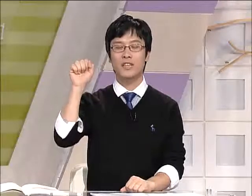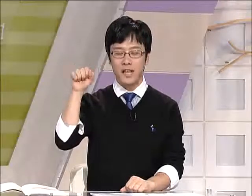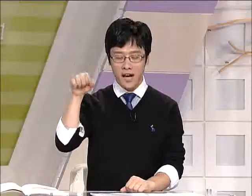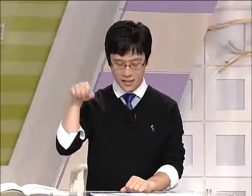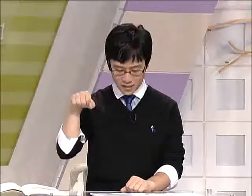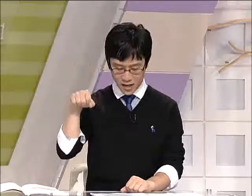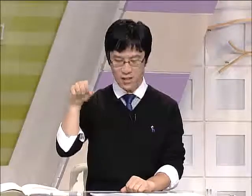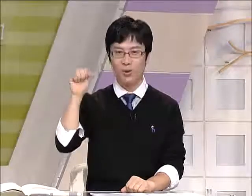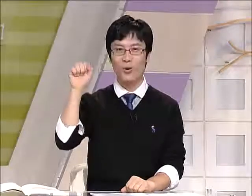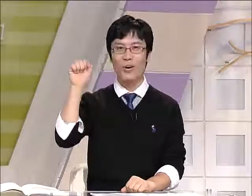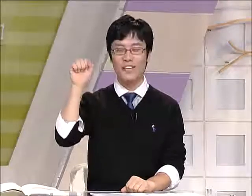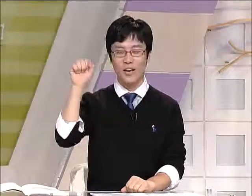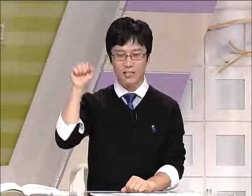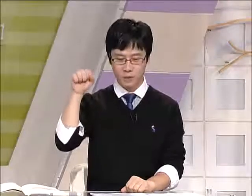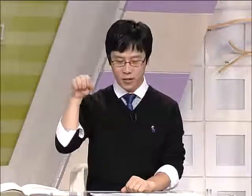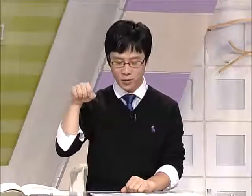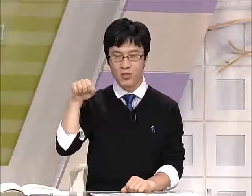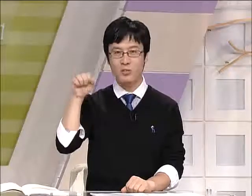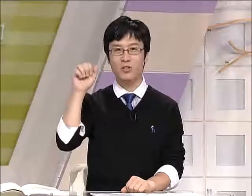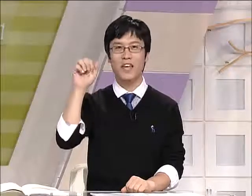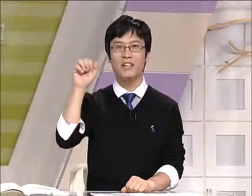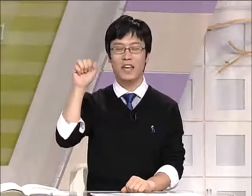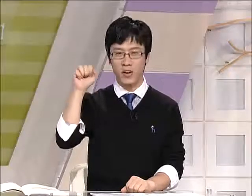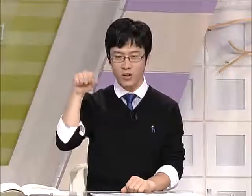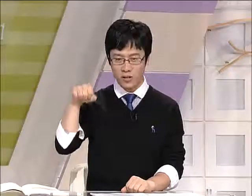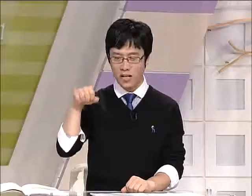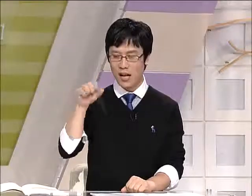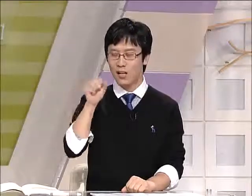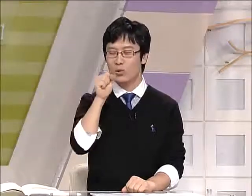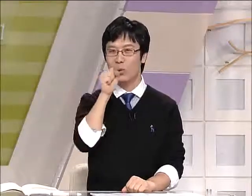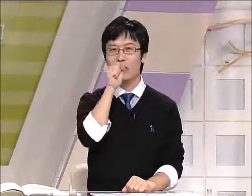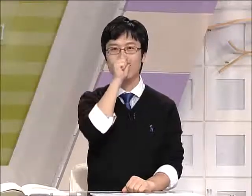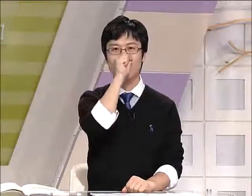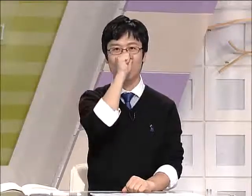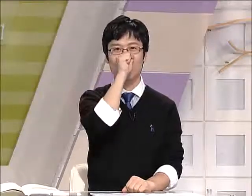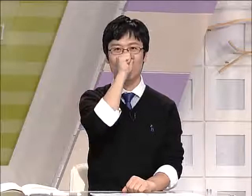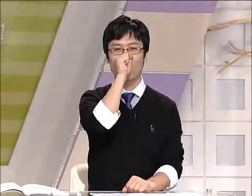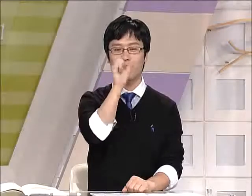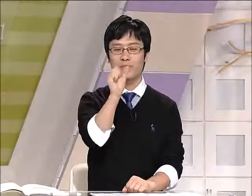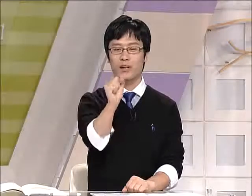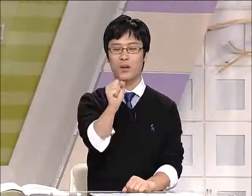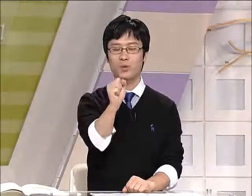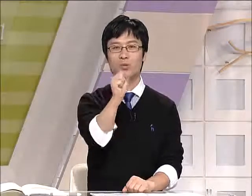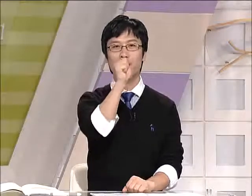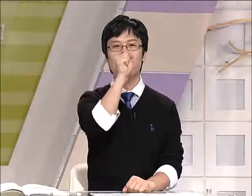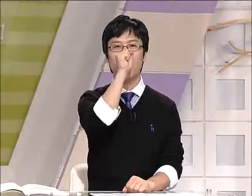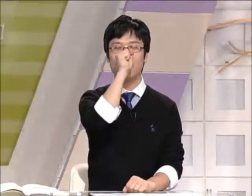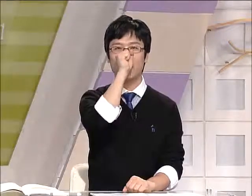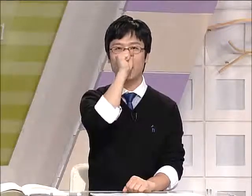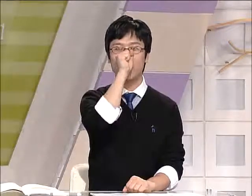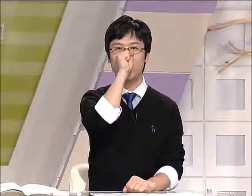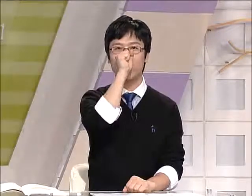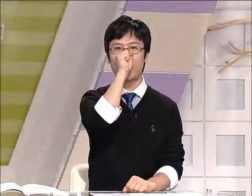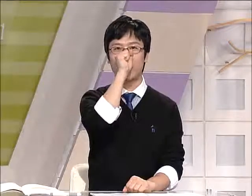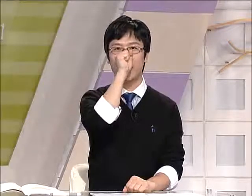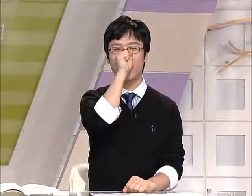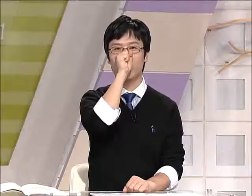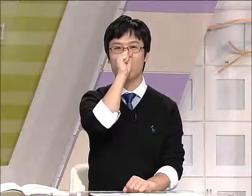끄덕인다 생각하시고 자연스럽게 해주시면 되겠네요. 자, 좋다라는 수형도 손을 코에 갖다 대는 수형인데요. 이거를